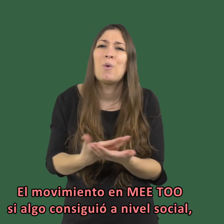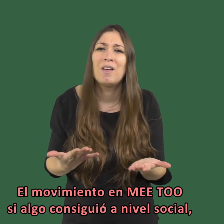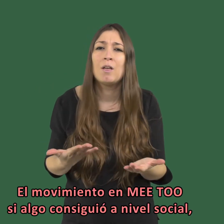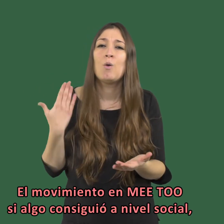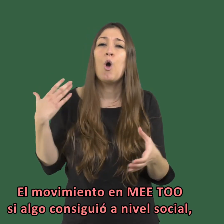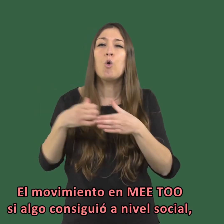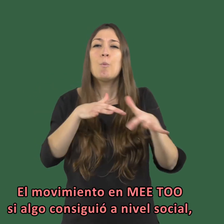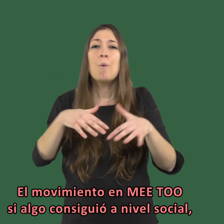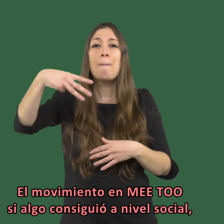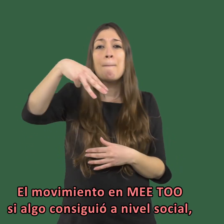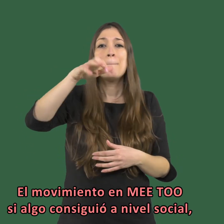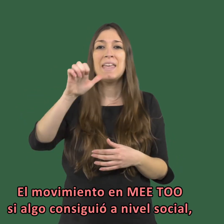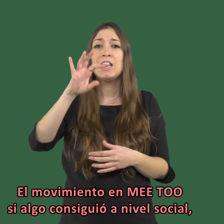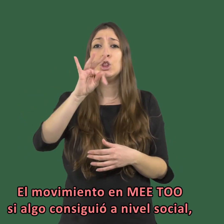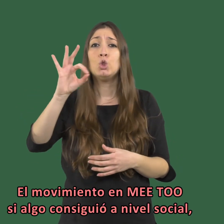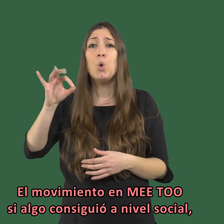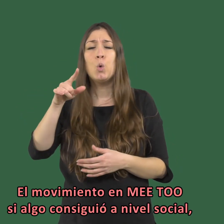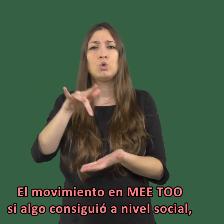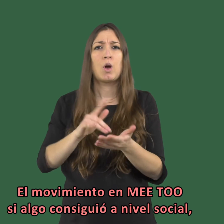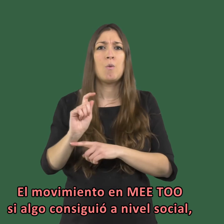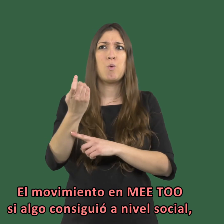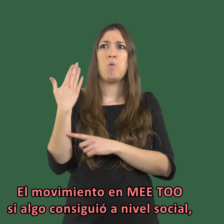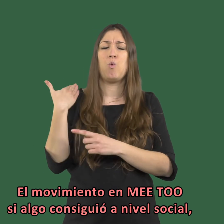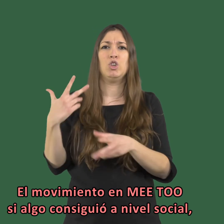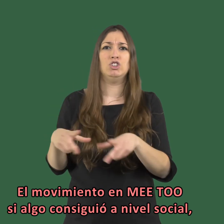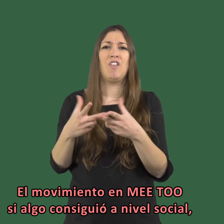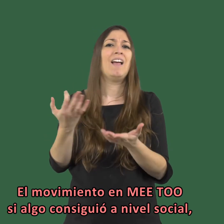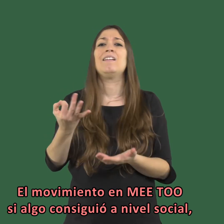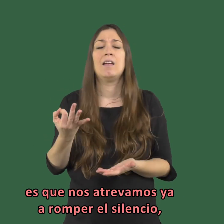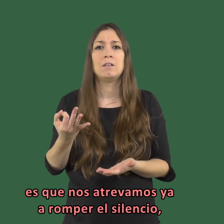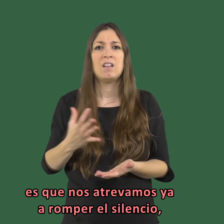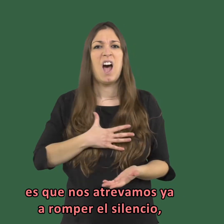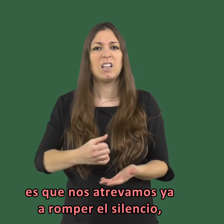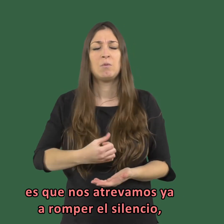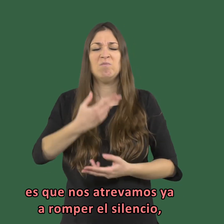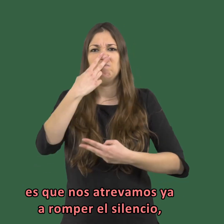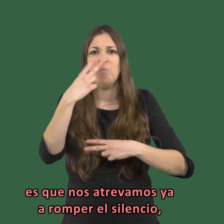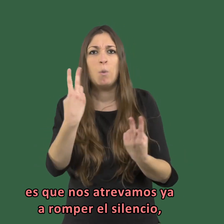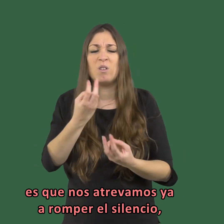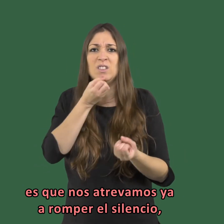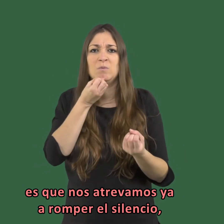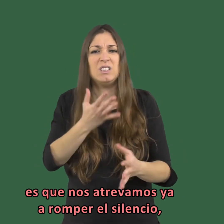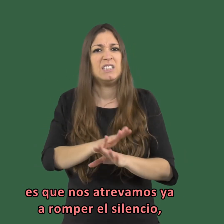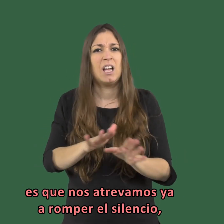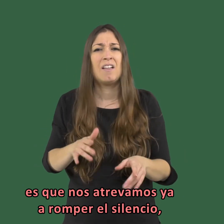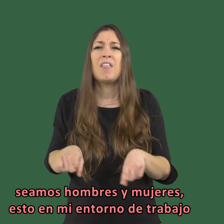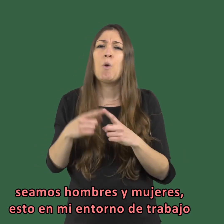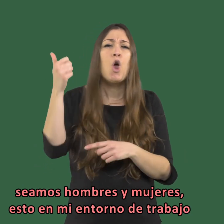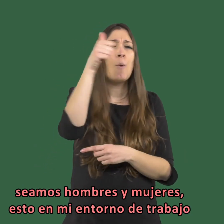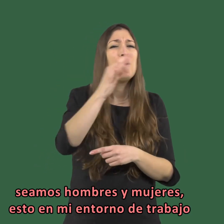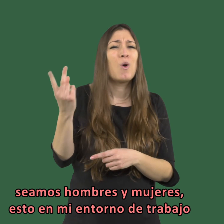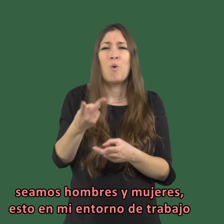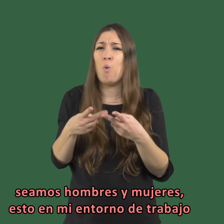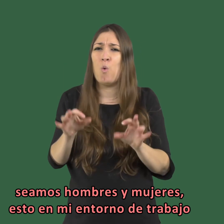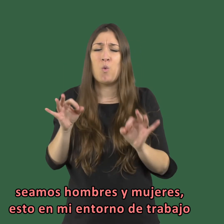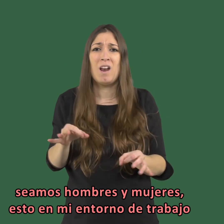sea, el movimiento Me Too, yo creo que si algo consiguió a nivel social es que nos atrevamos ya a romper el silencio, seamos hombres o